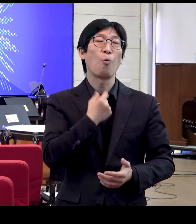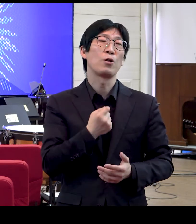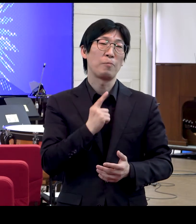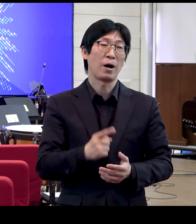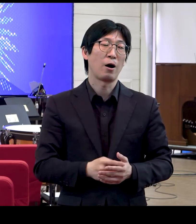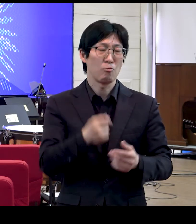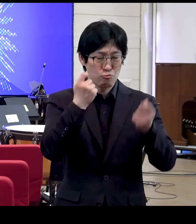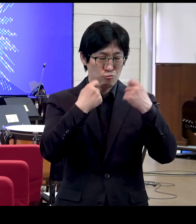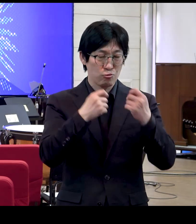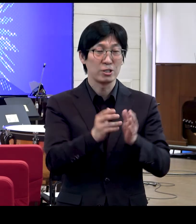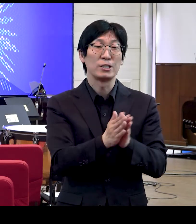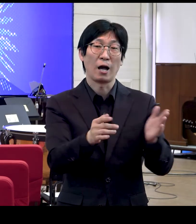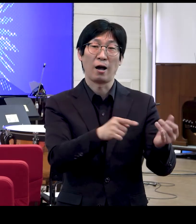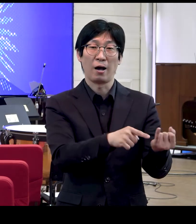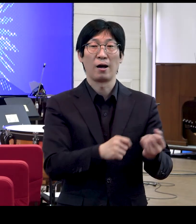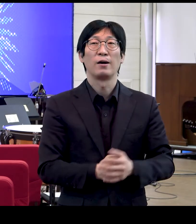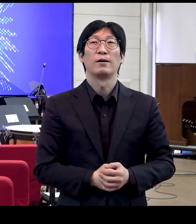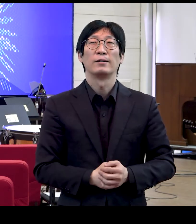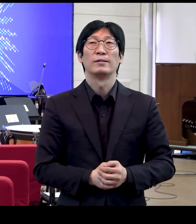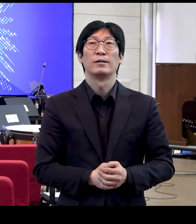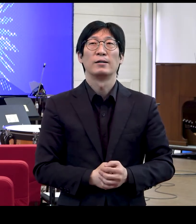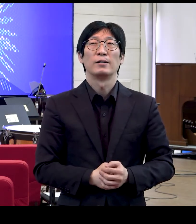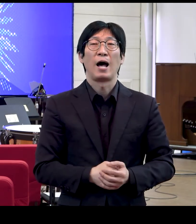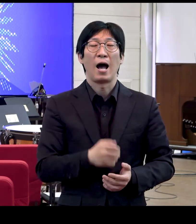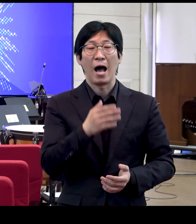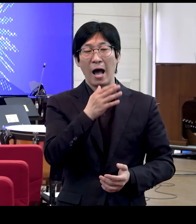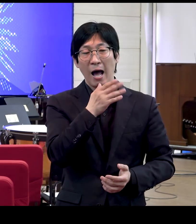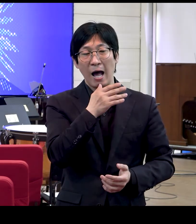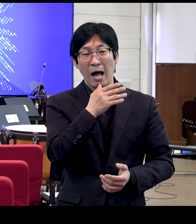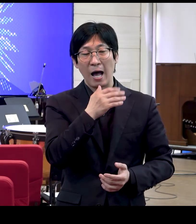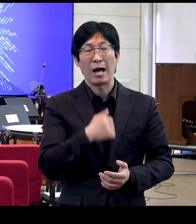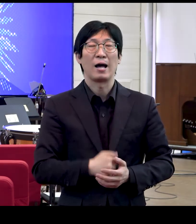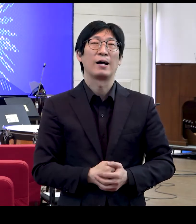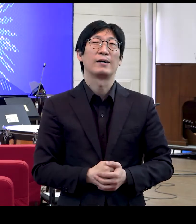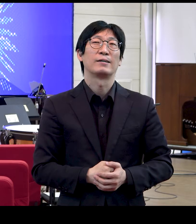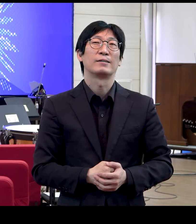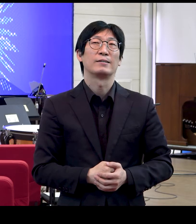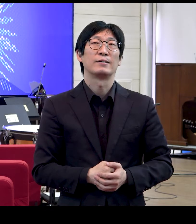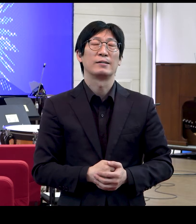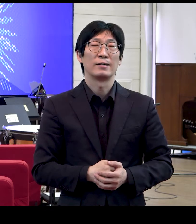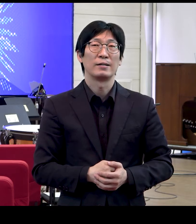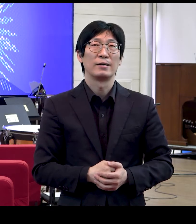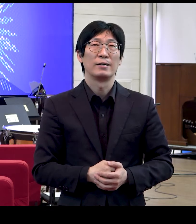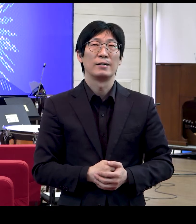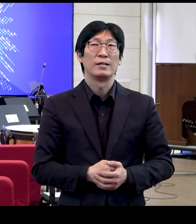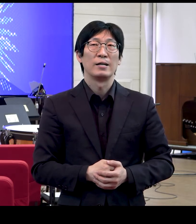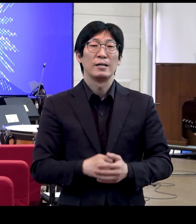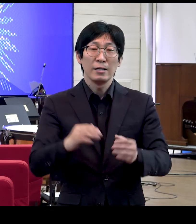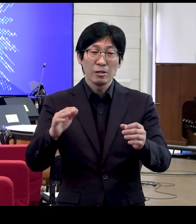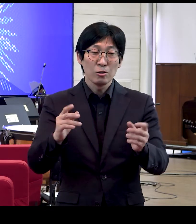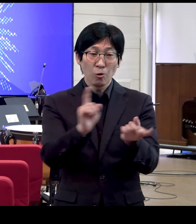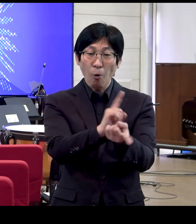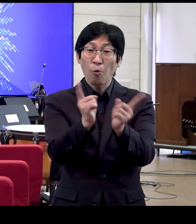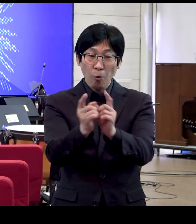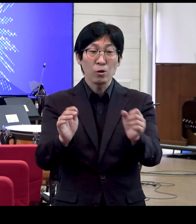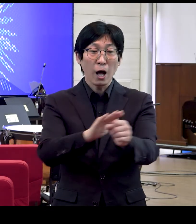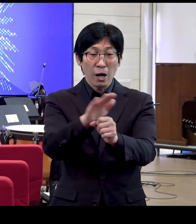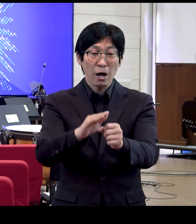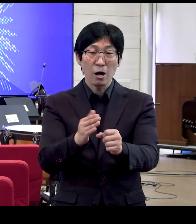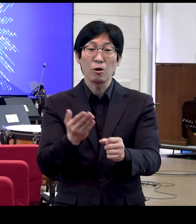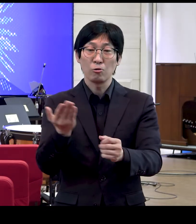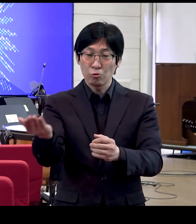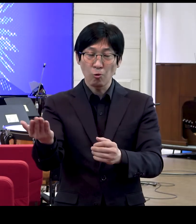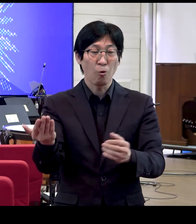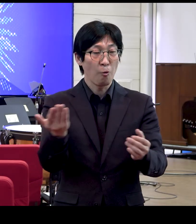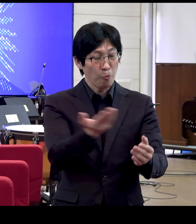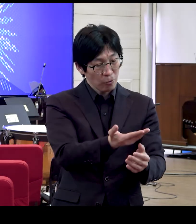정말 소원이라는 거예요. 그러면서 통곡하기 시작하는데, 그때 제가 깨달았습니다. 이렇게 사랑하는 가족인데